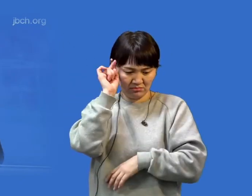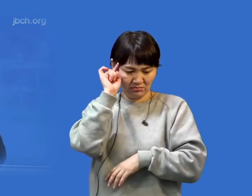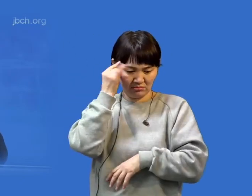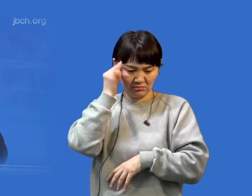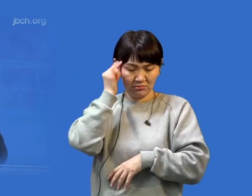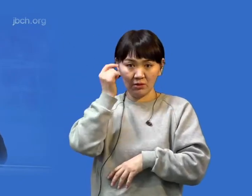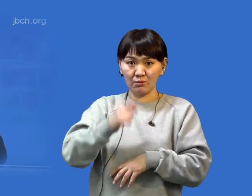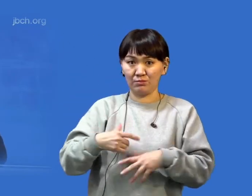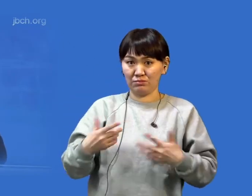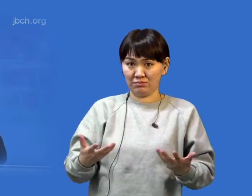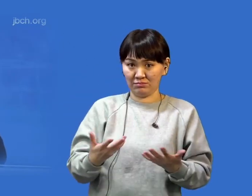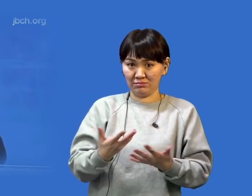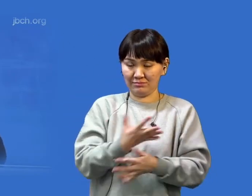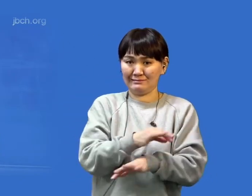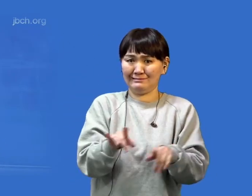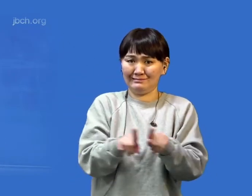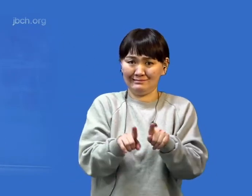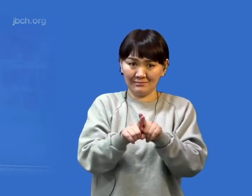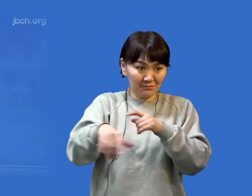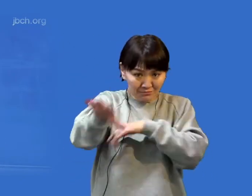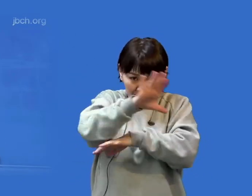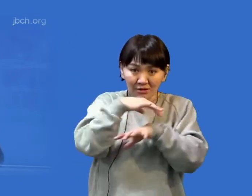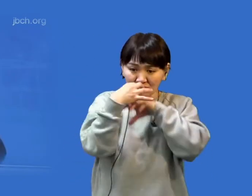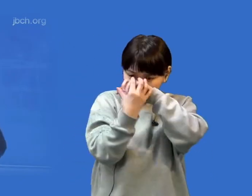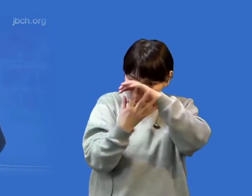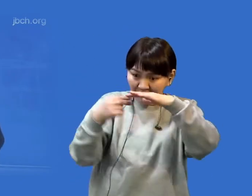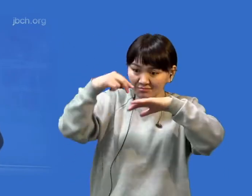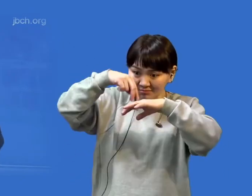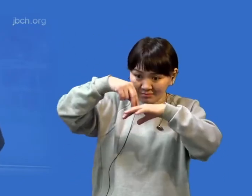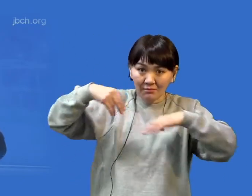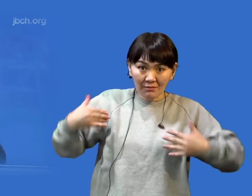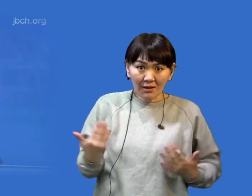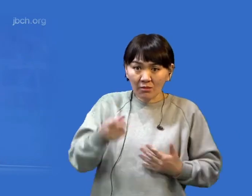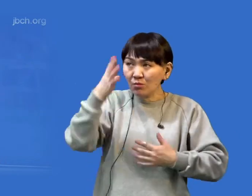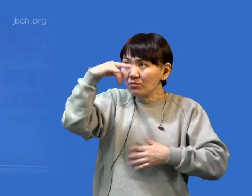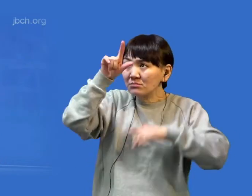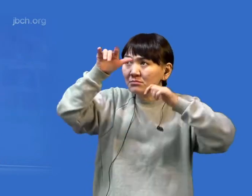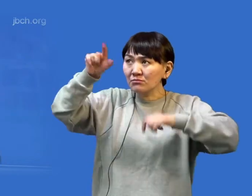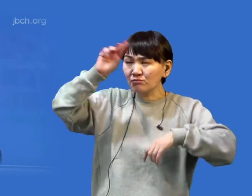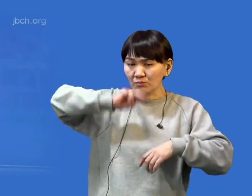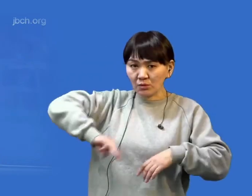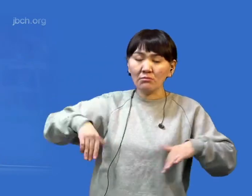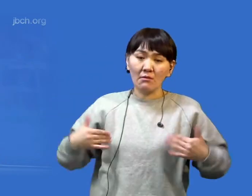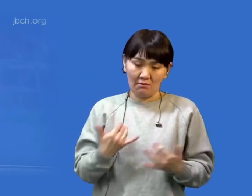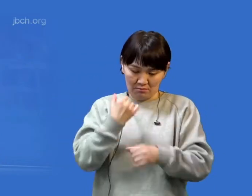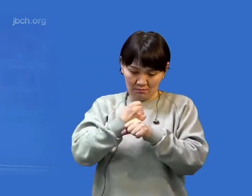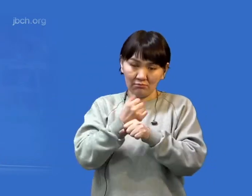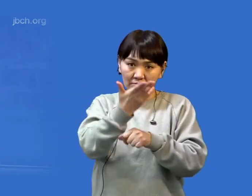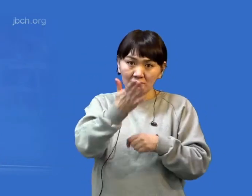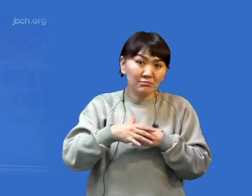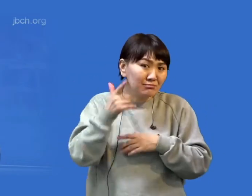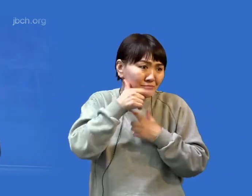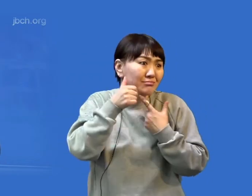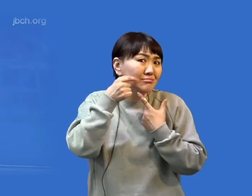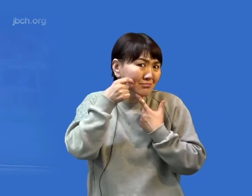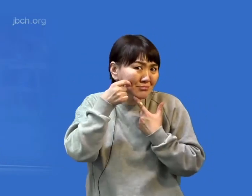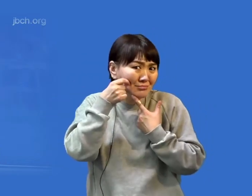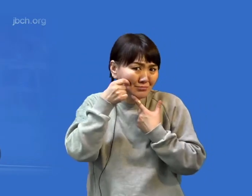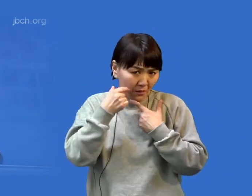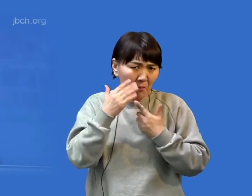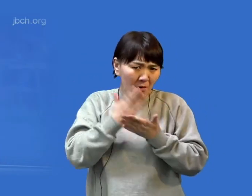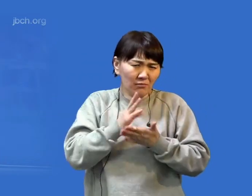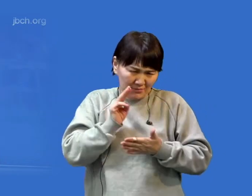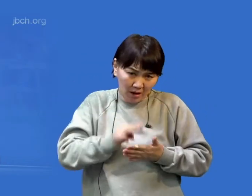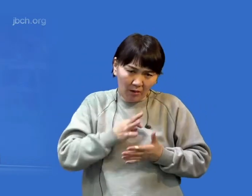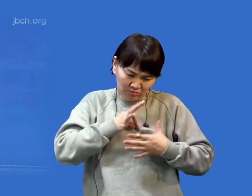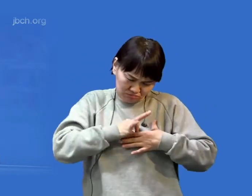бүхэн энэ газар дээр амьдарч байгаа хэрнээ бурхны хаанчлалын төлөө ажилдаг хүмүүс юм. Махуудтай амьдарч байгаа хэрнээ сүнслэг тэр ертөнцийн